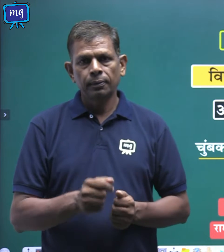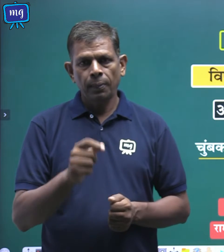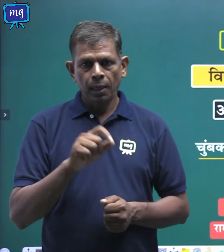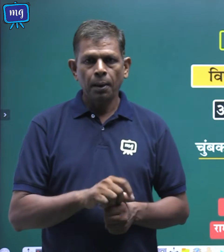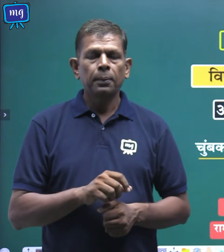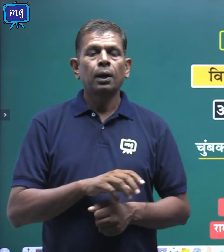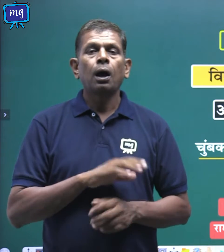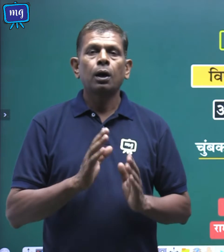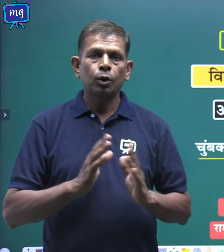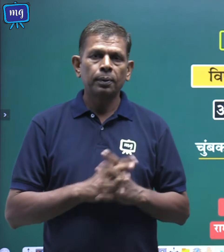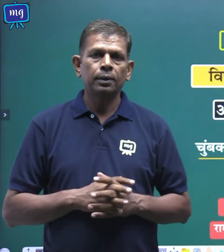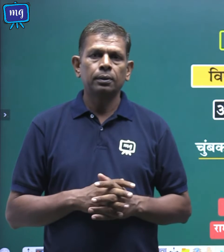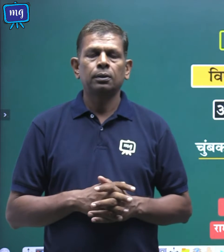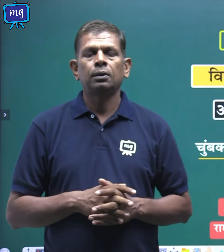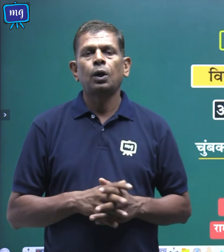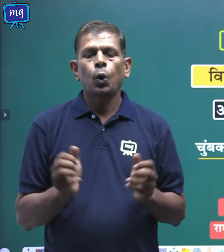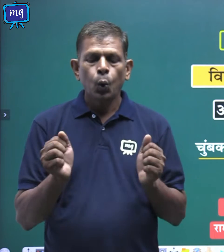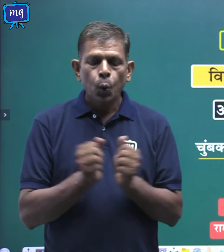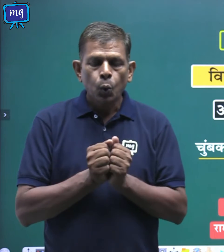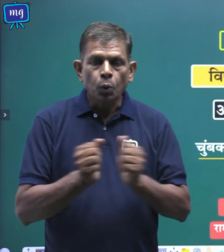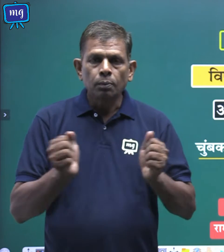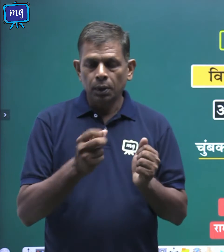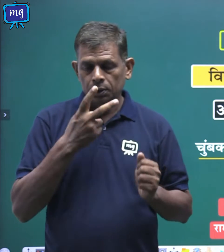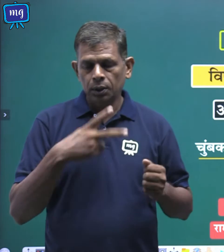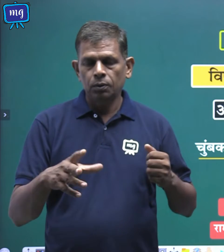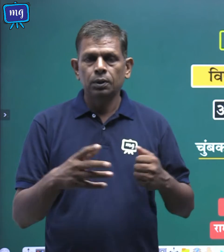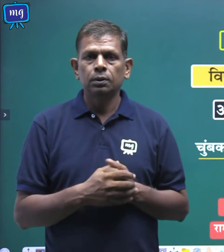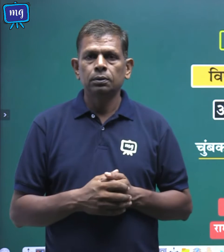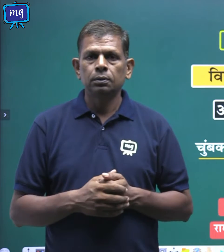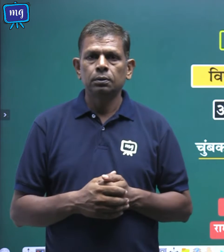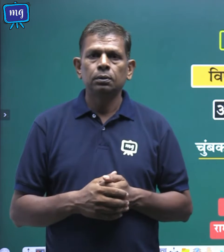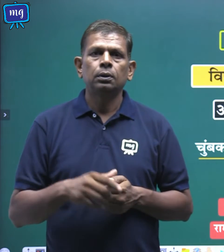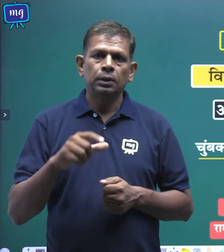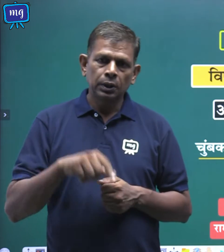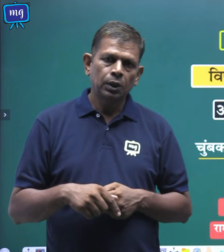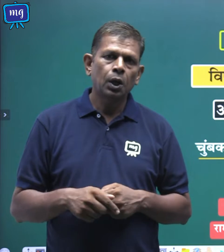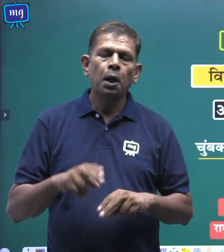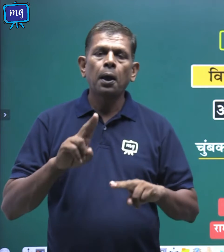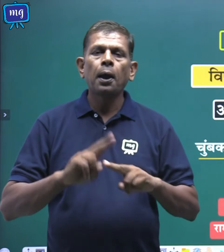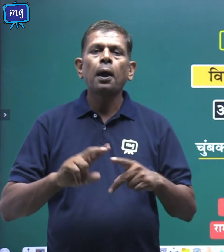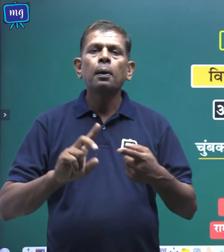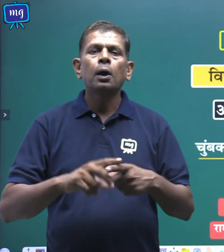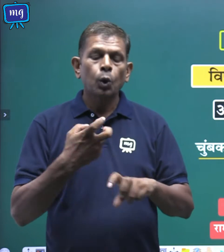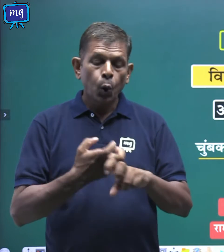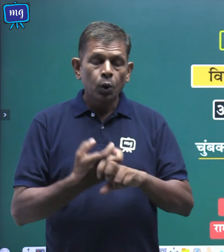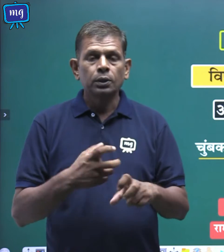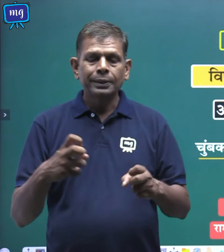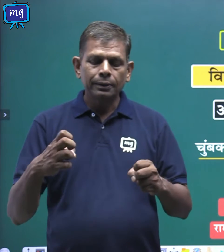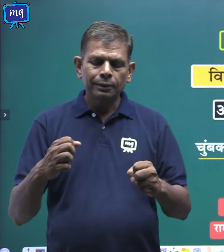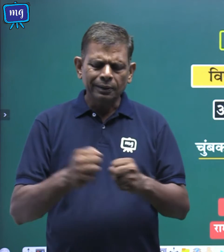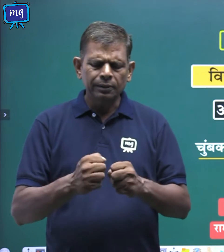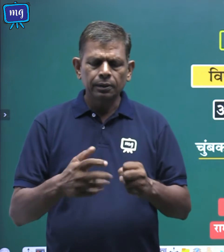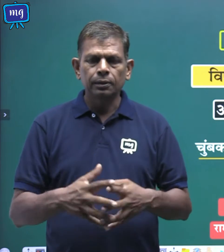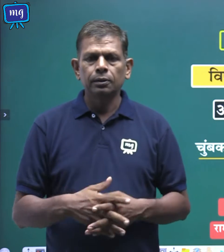आपने घरों में चुंबक देखा होगा, ये लोहे से चिपकता है ना।